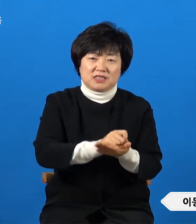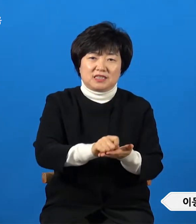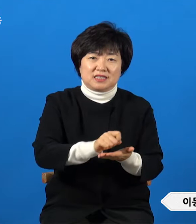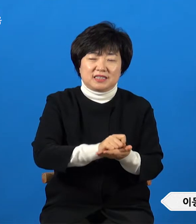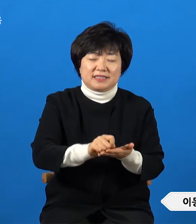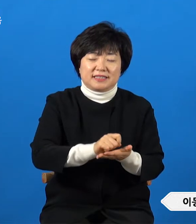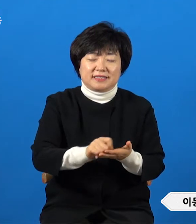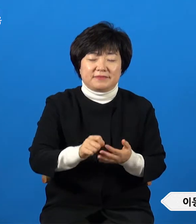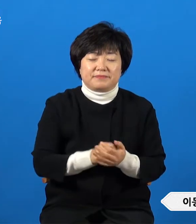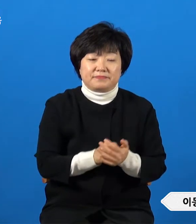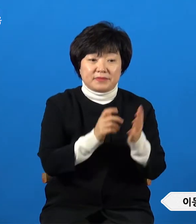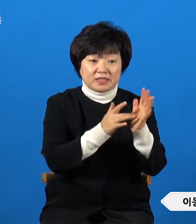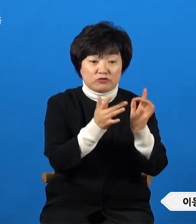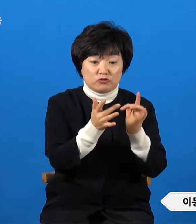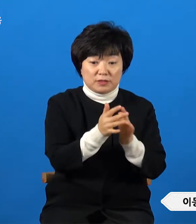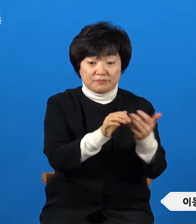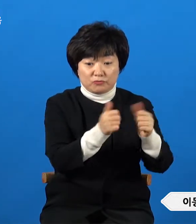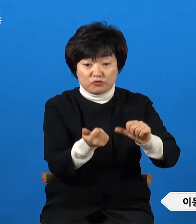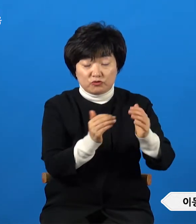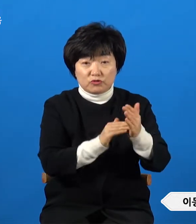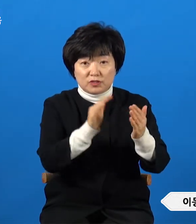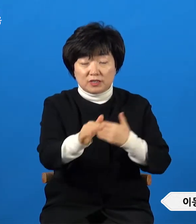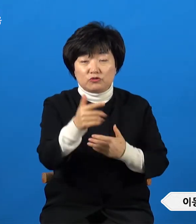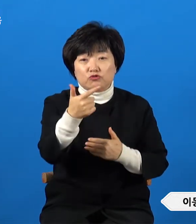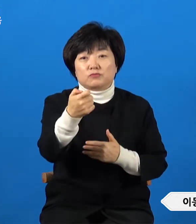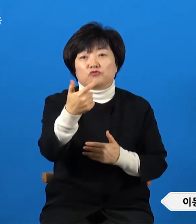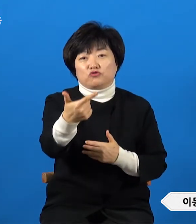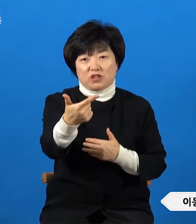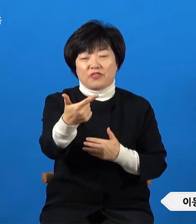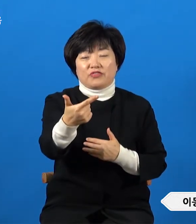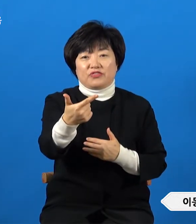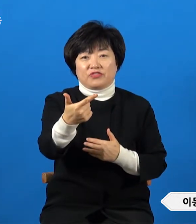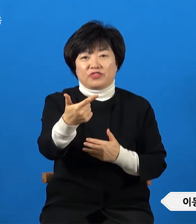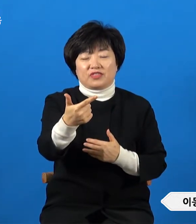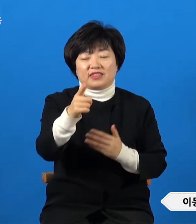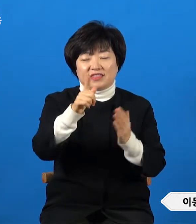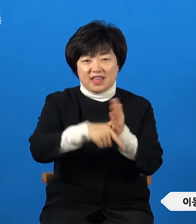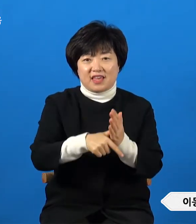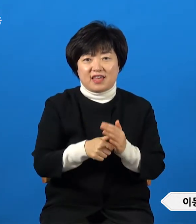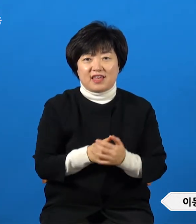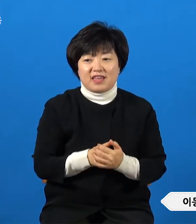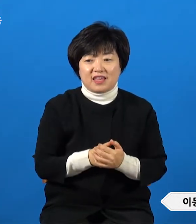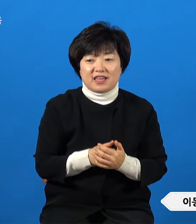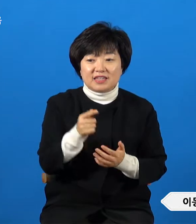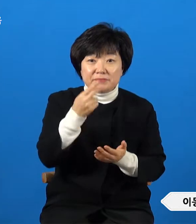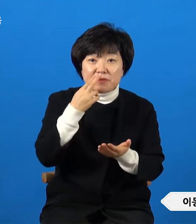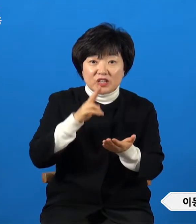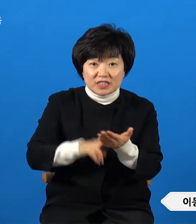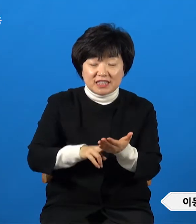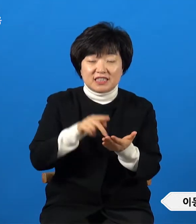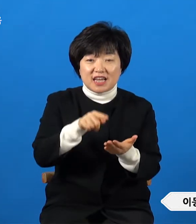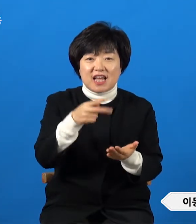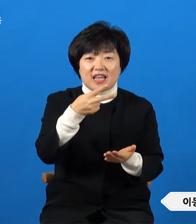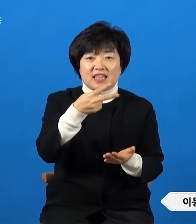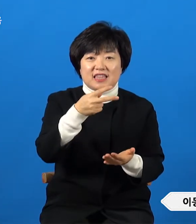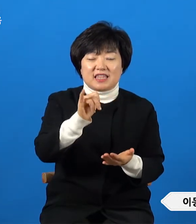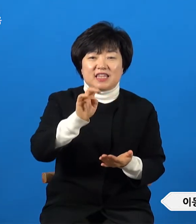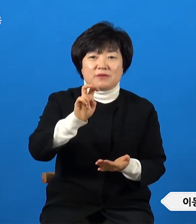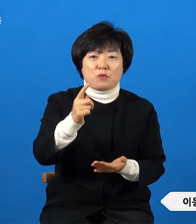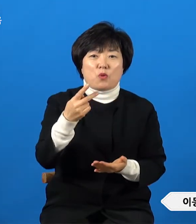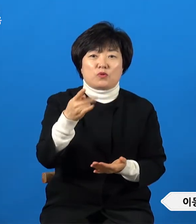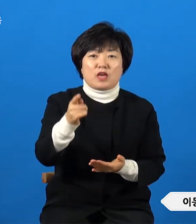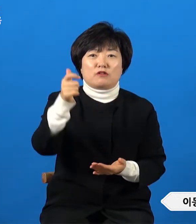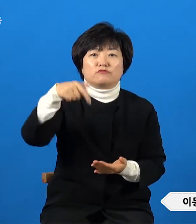주 66년, AD 66년경의 일입니다. 그 편지가 바로 디모데후서입니다. 바울의 마지막